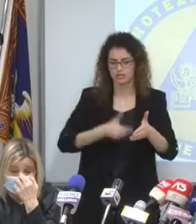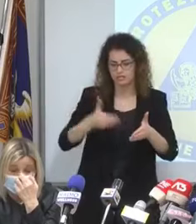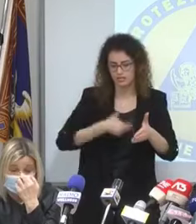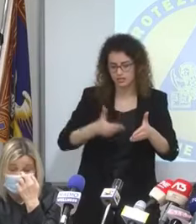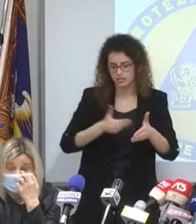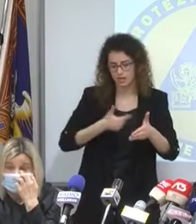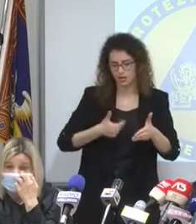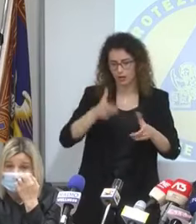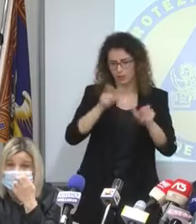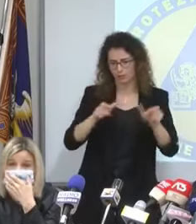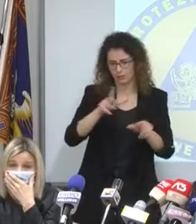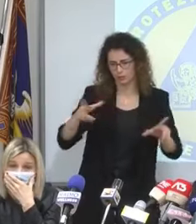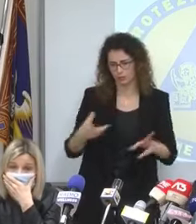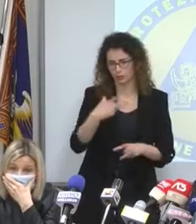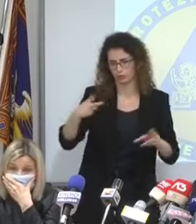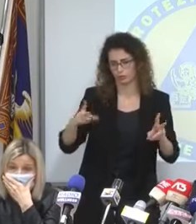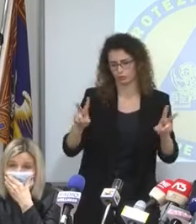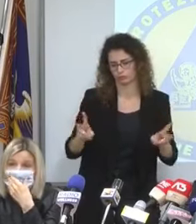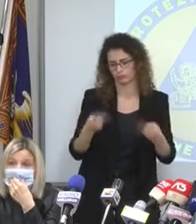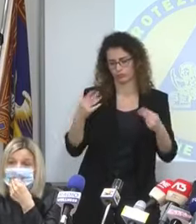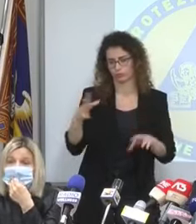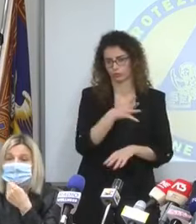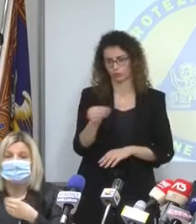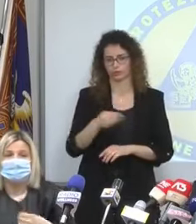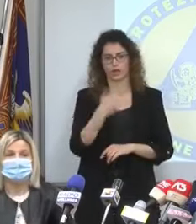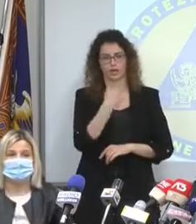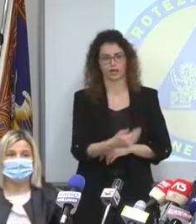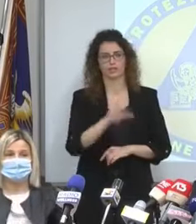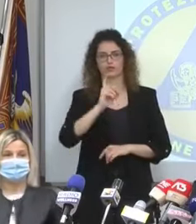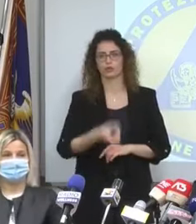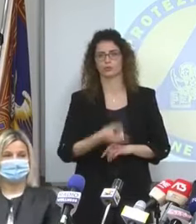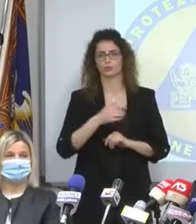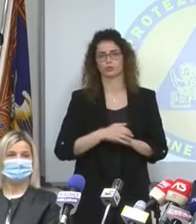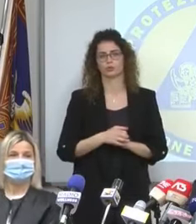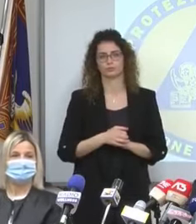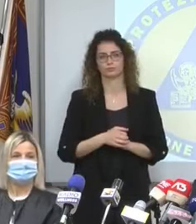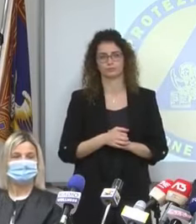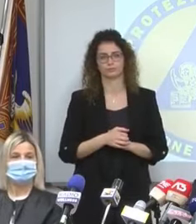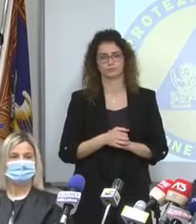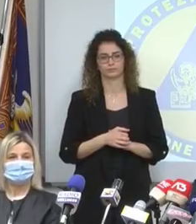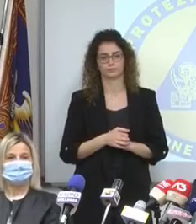che c'è da trovare. Benissimo, grazie. Giacomo Muzzo.